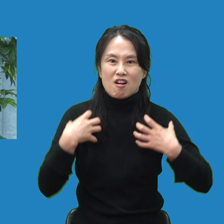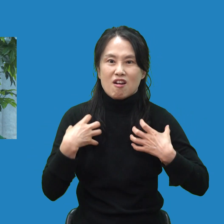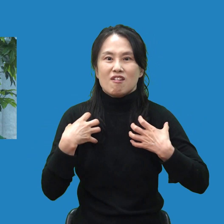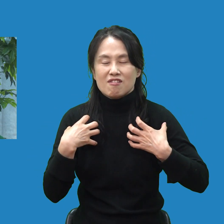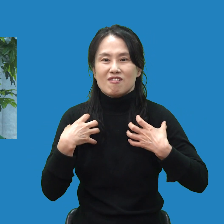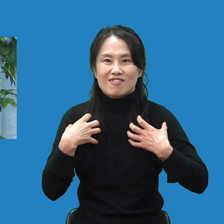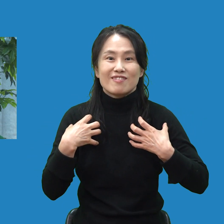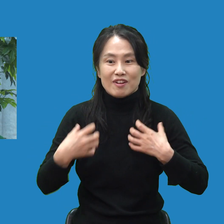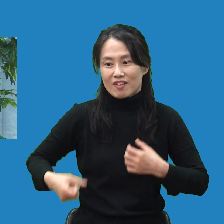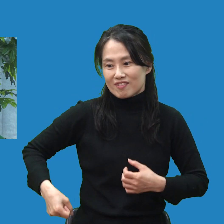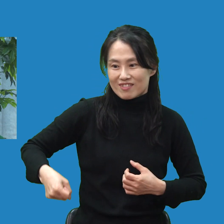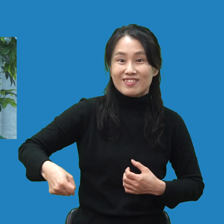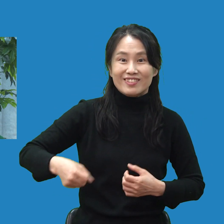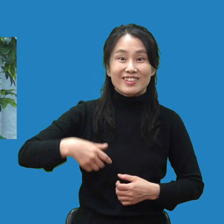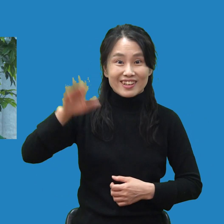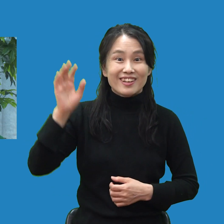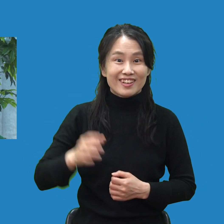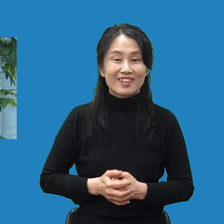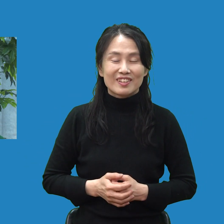예.